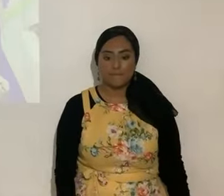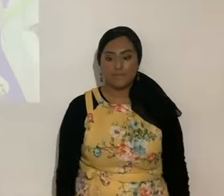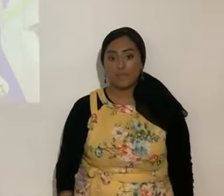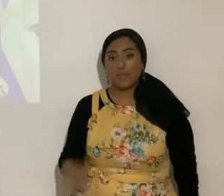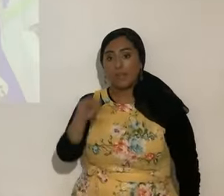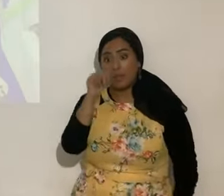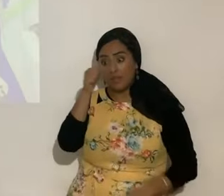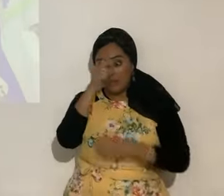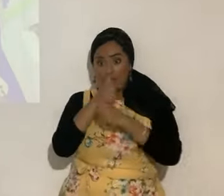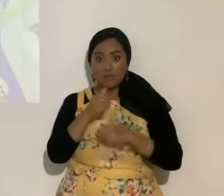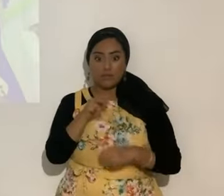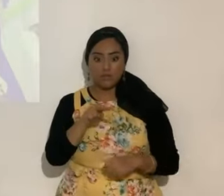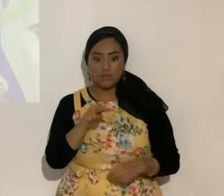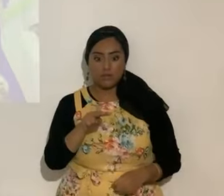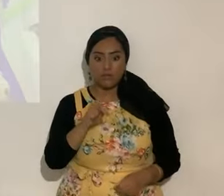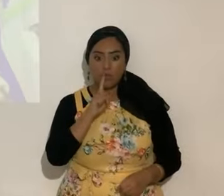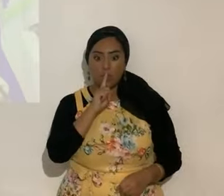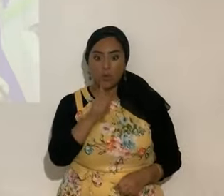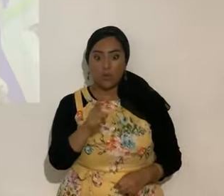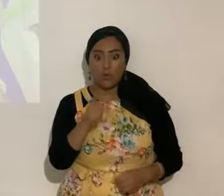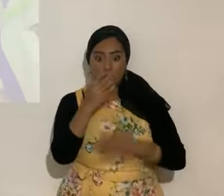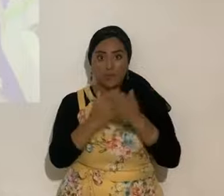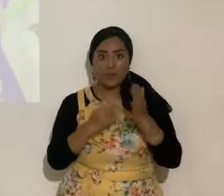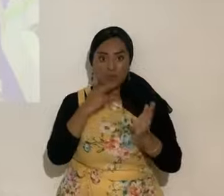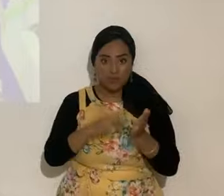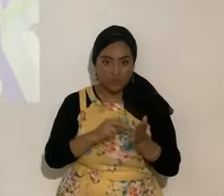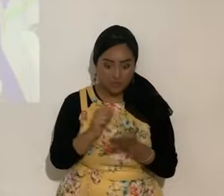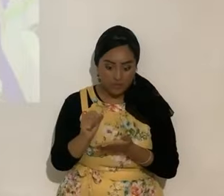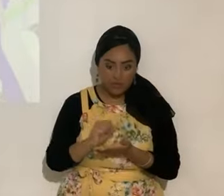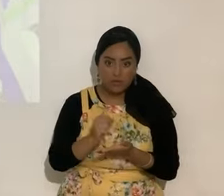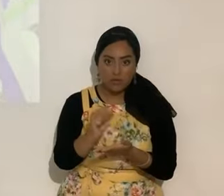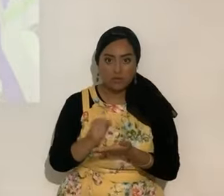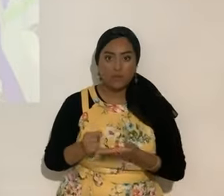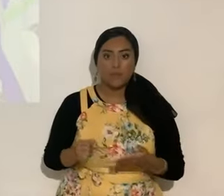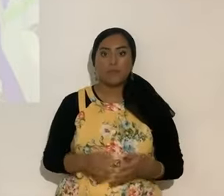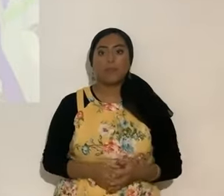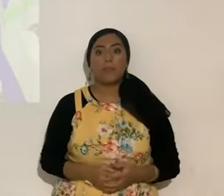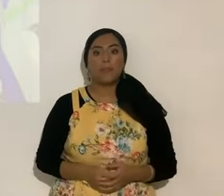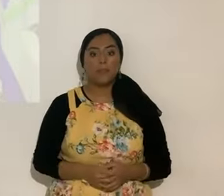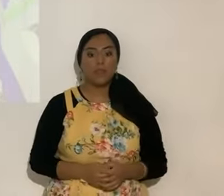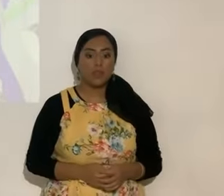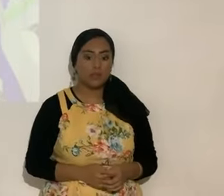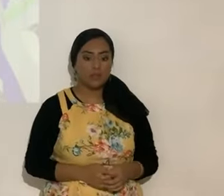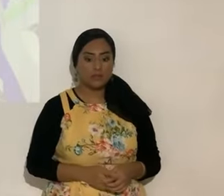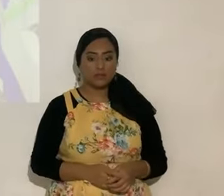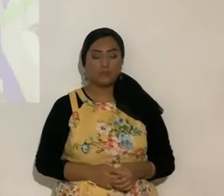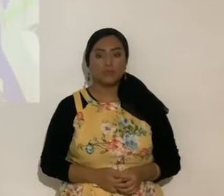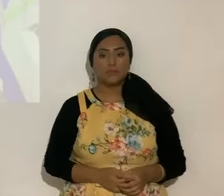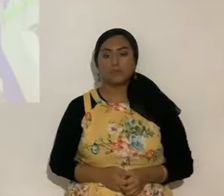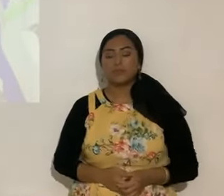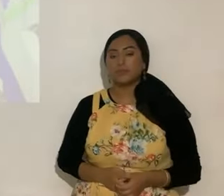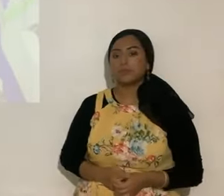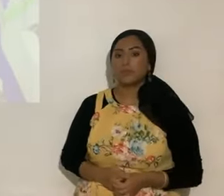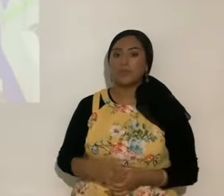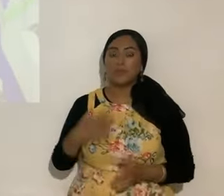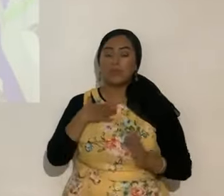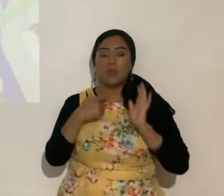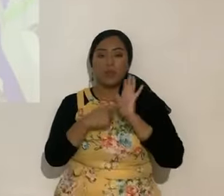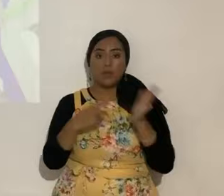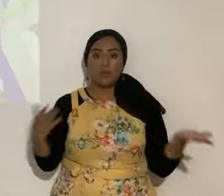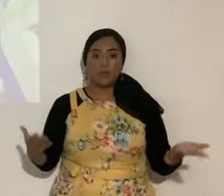otros sí se conmocionaron, otros estaban anotando, entonces, ver, yo represento aquí,